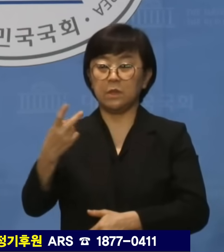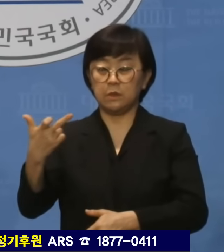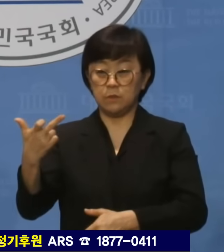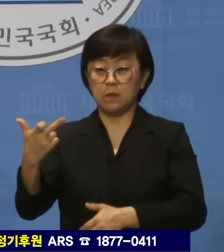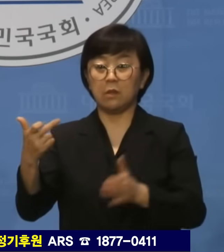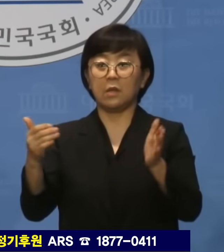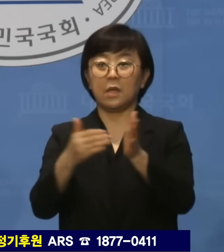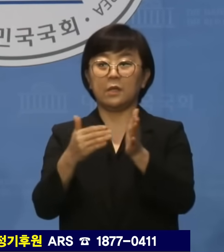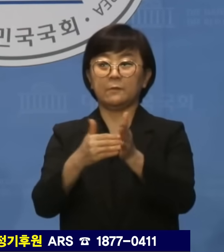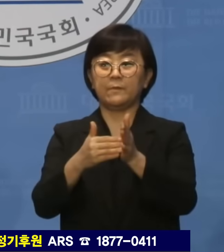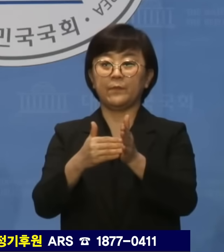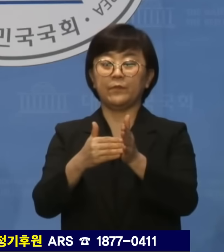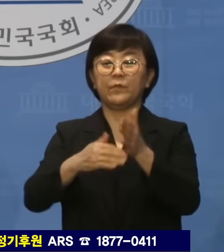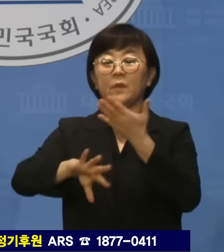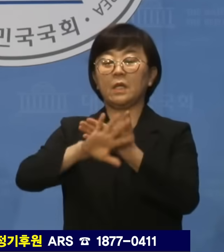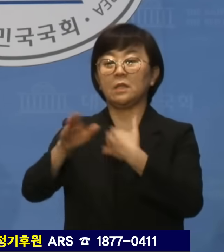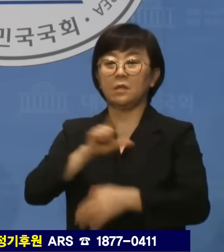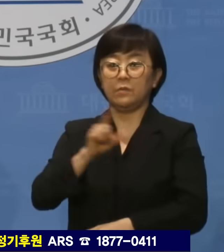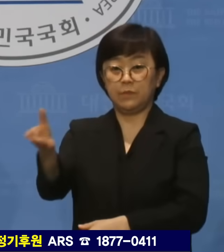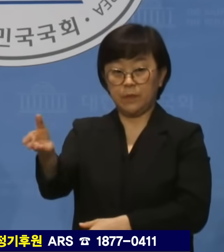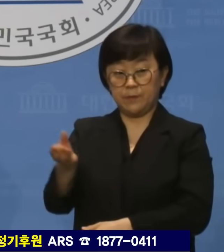2017년까지 타인 명의를 빌려